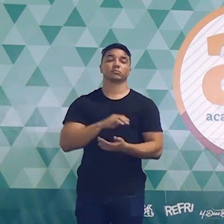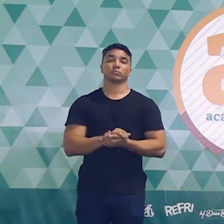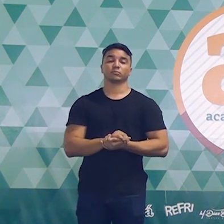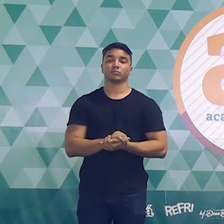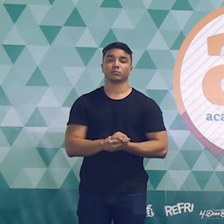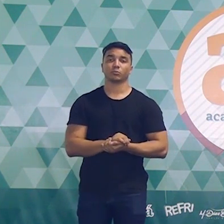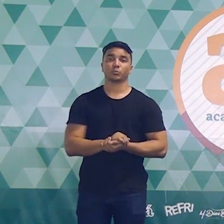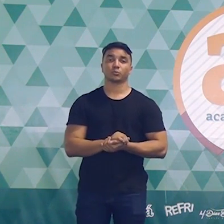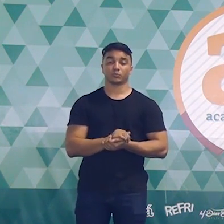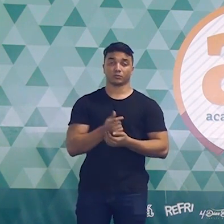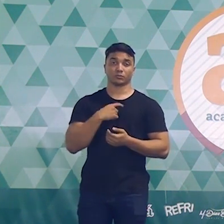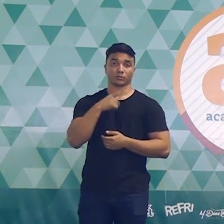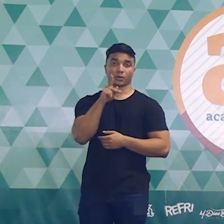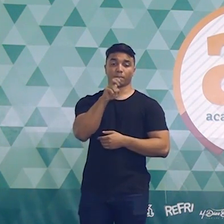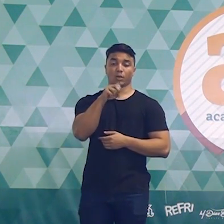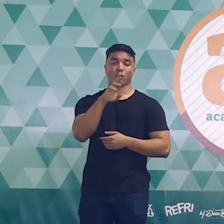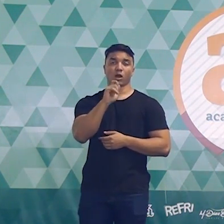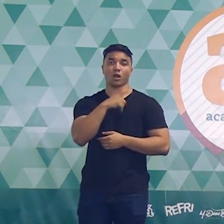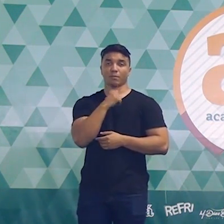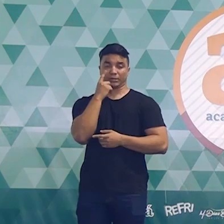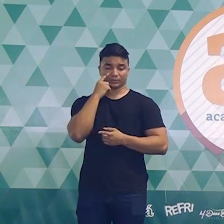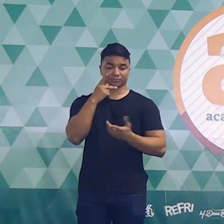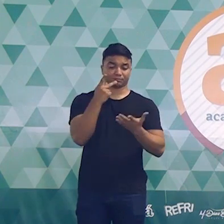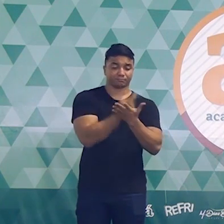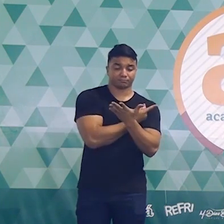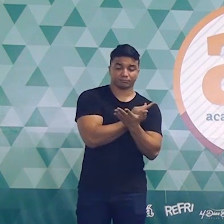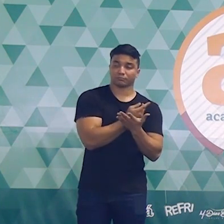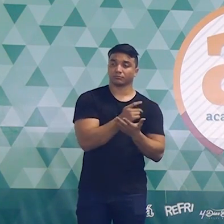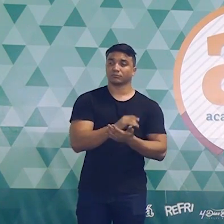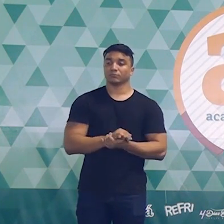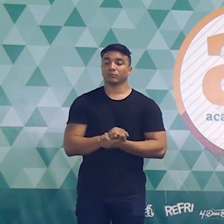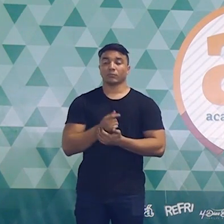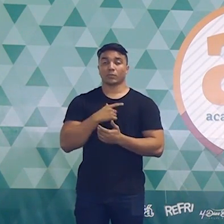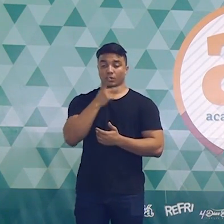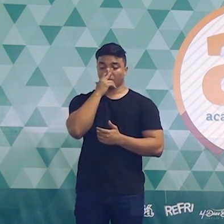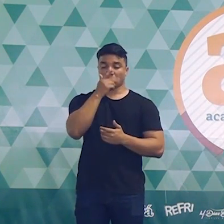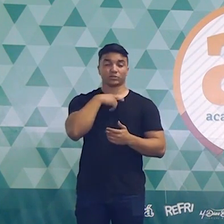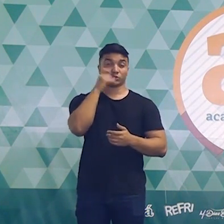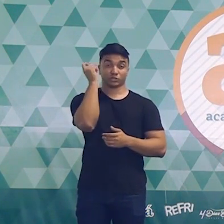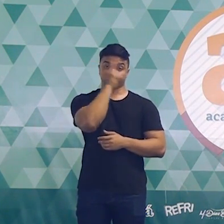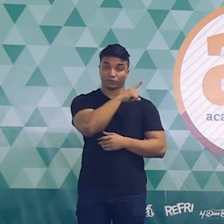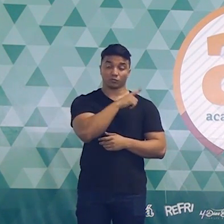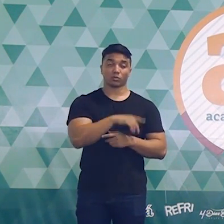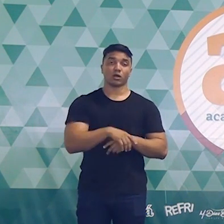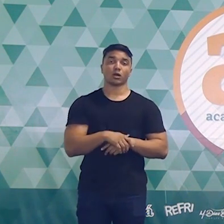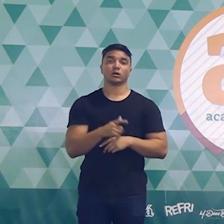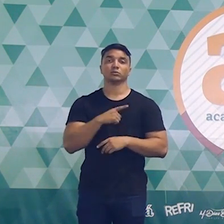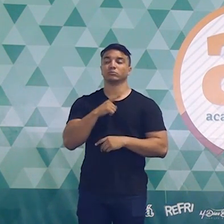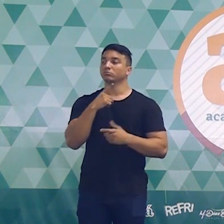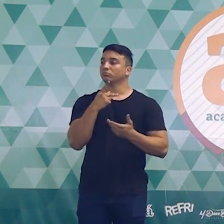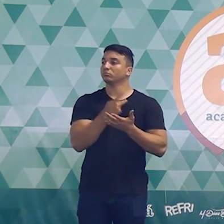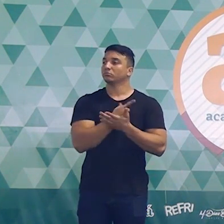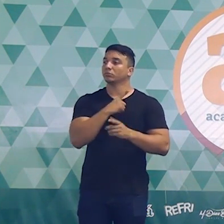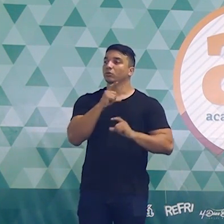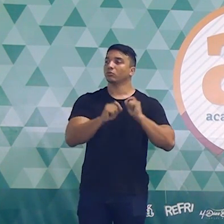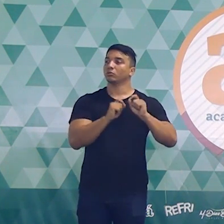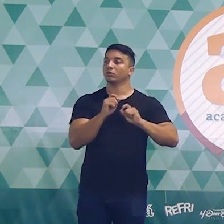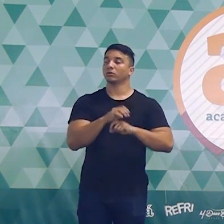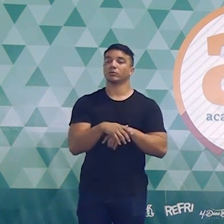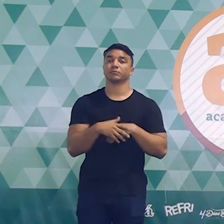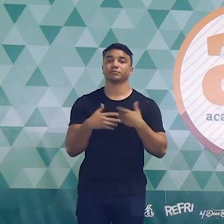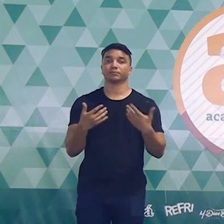usar. Esse panorama, essa situação, essa dificuldade, o que é que tem?